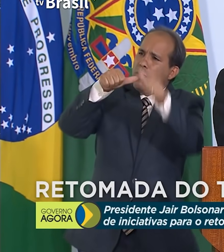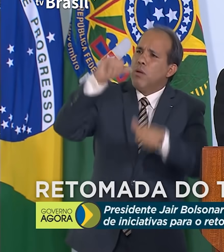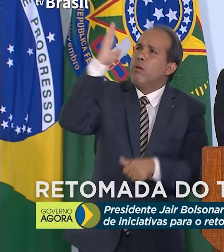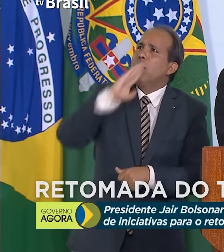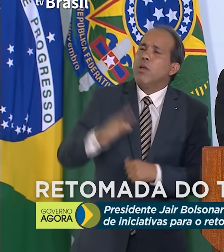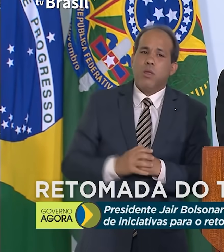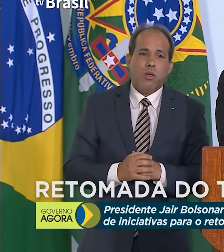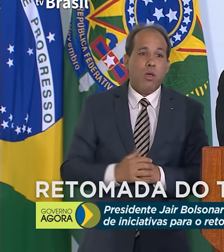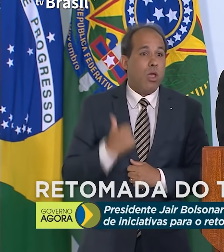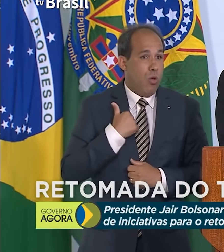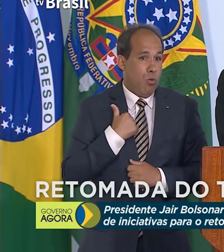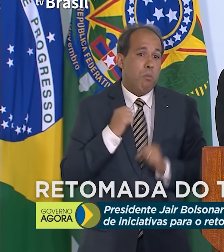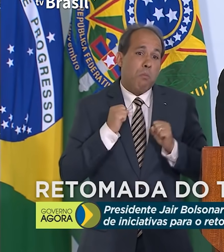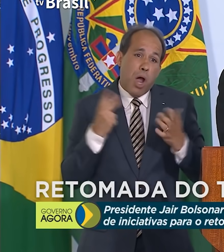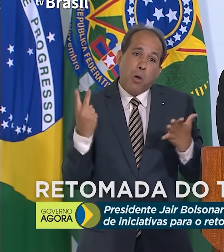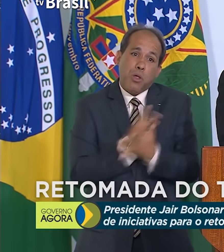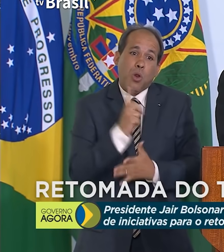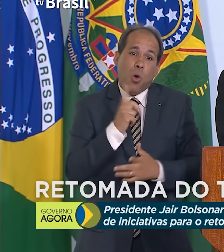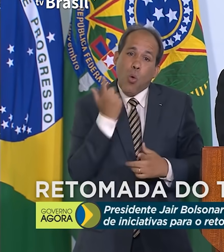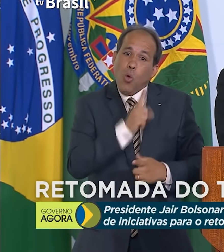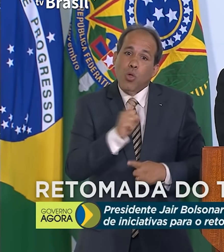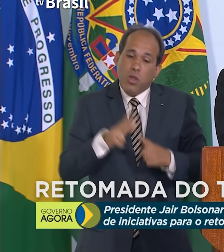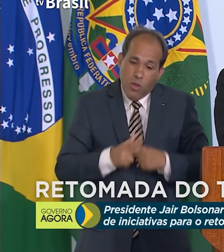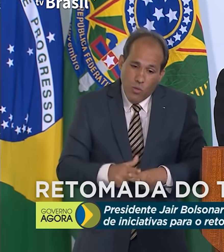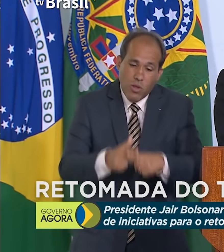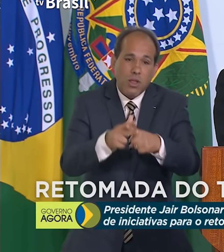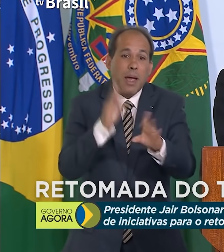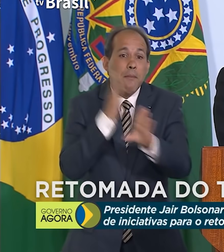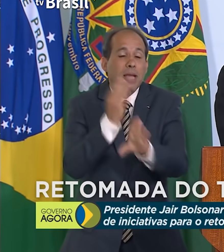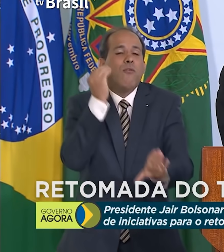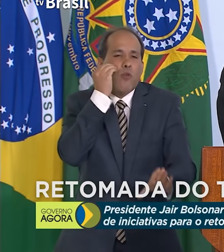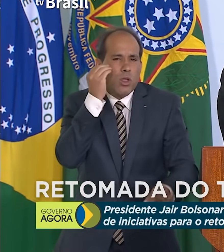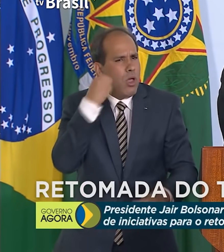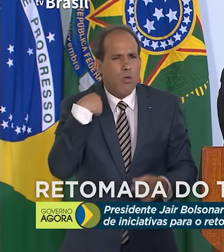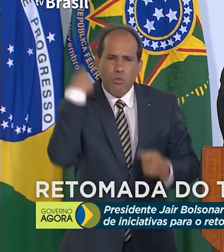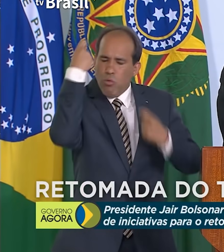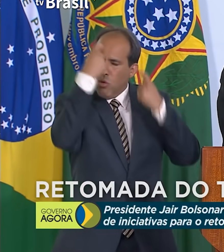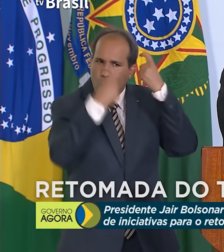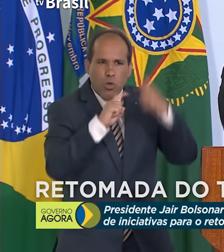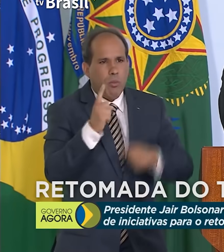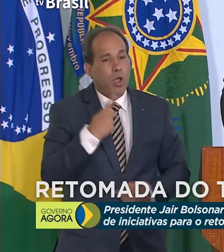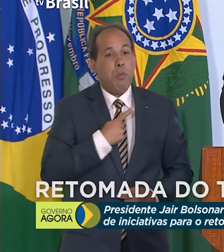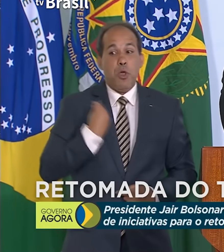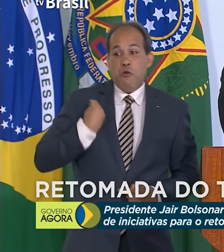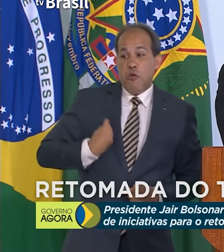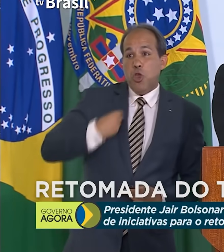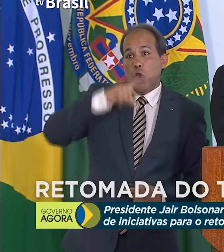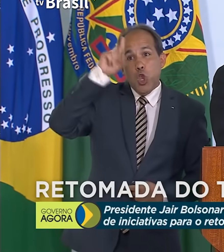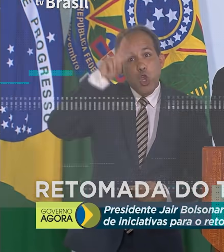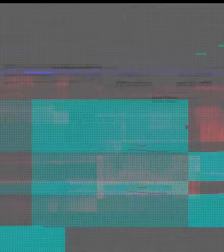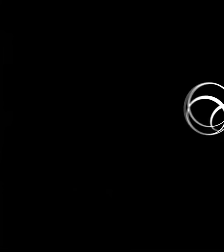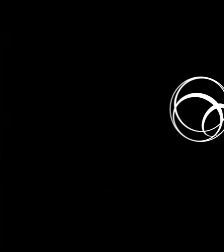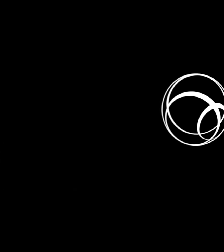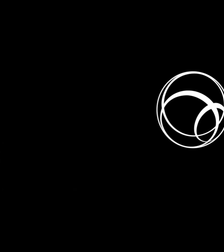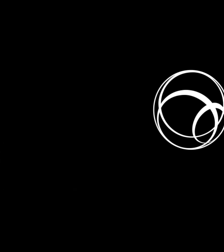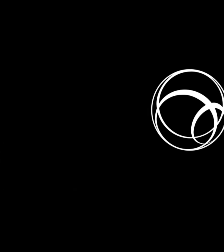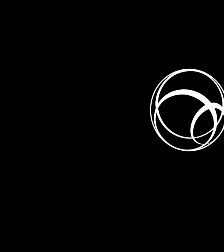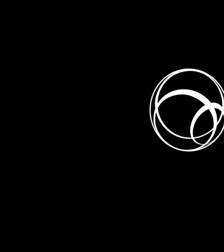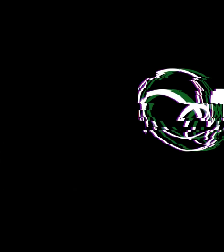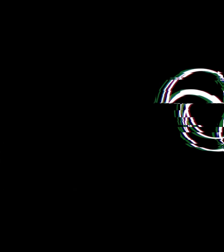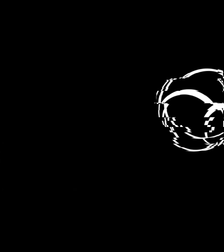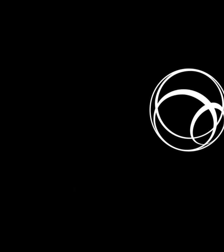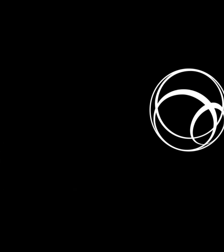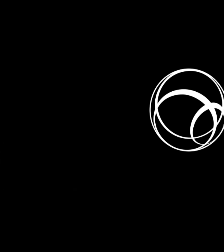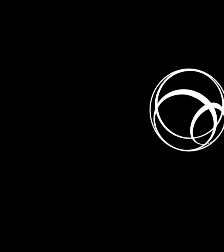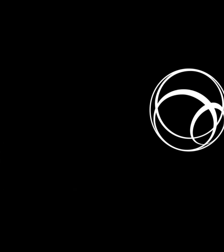eu posso até não mudar mas eu vou tentar não estou preocupado com a minha biografia se é que eu tenho biografia